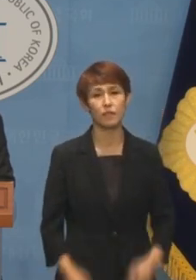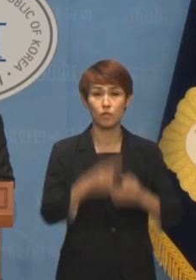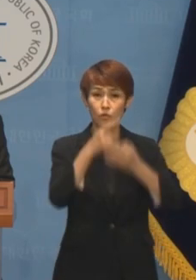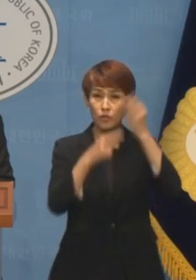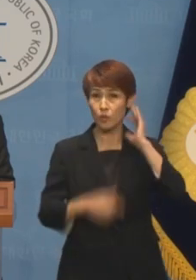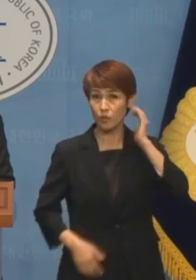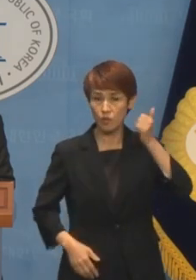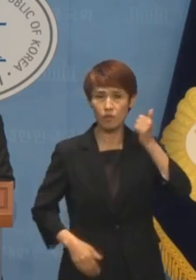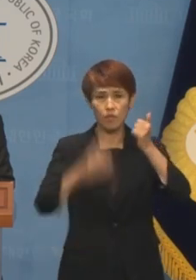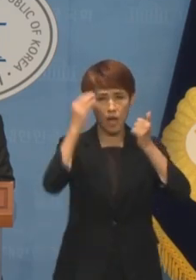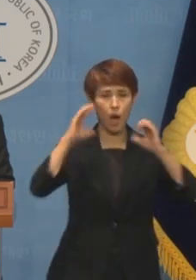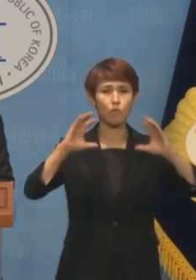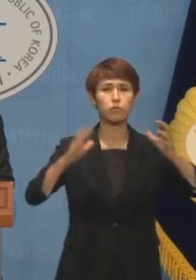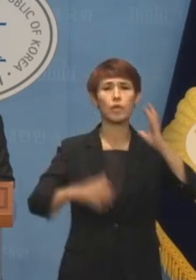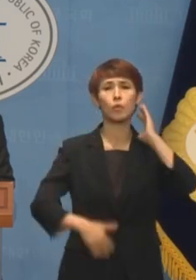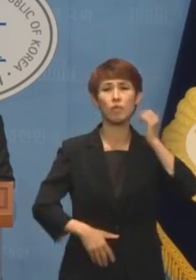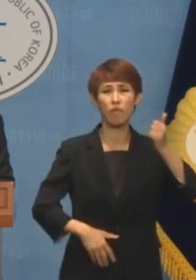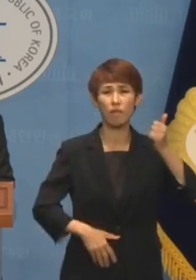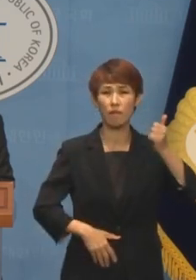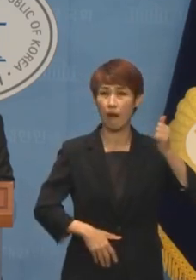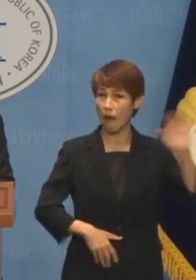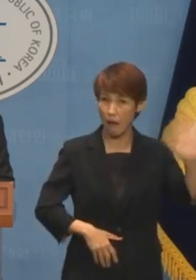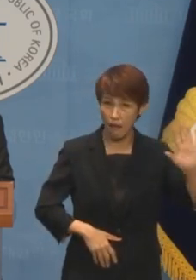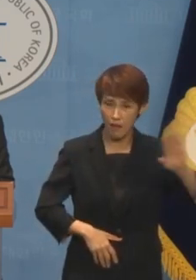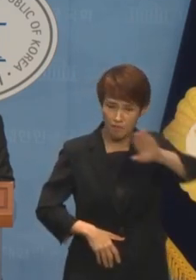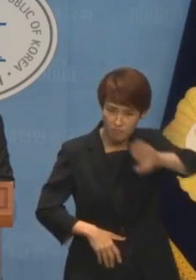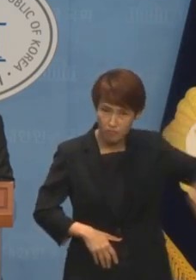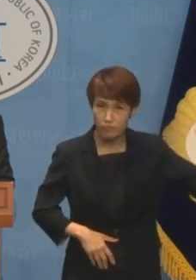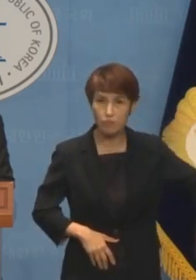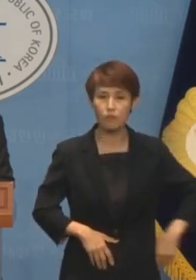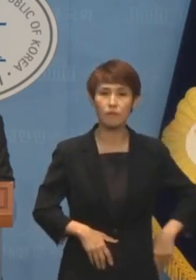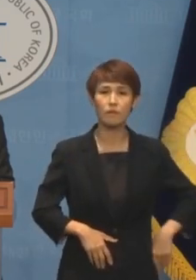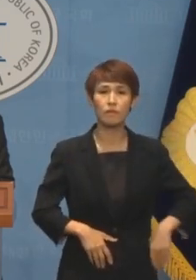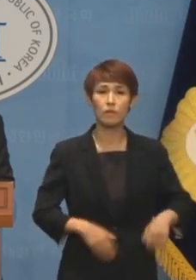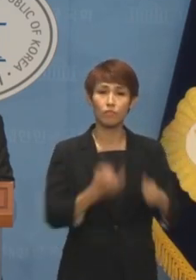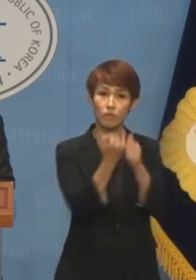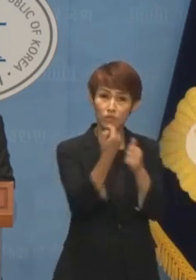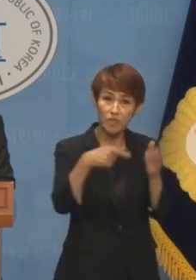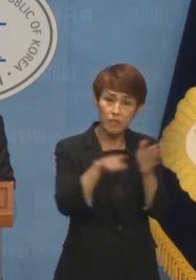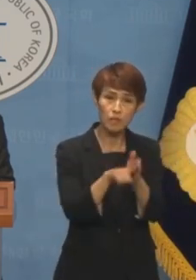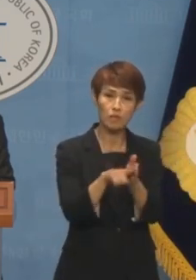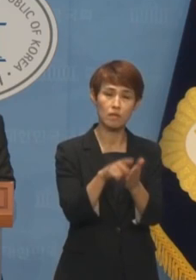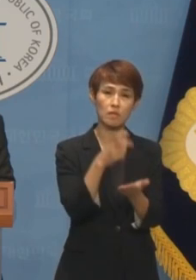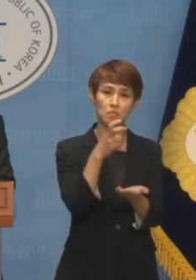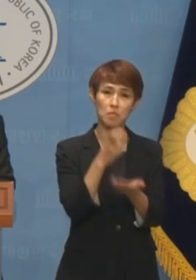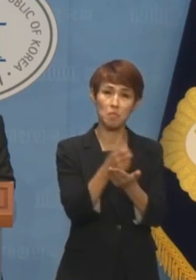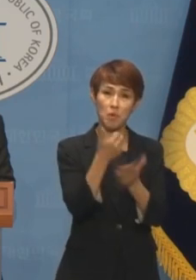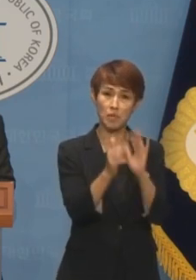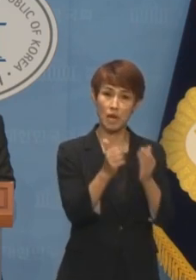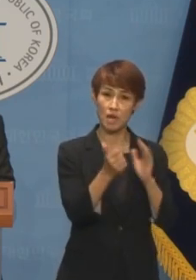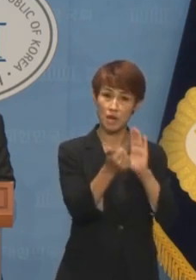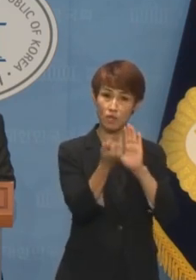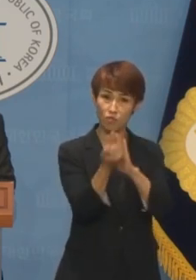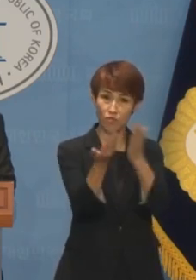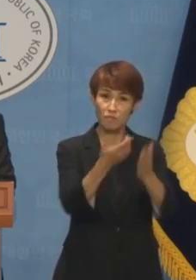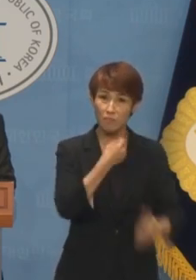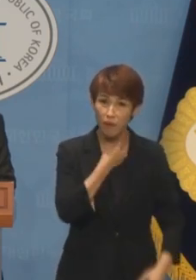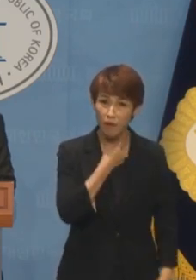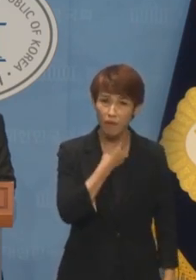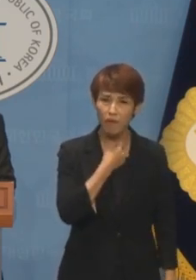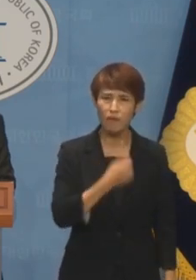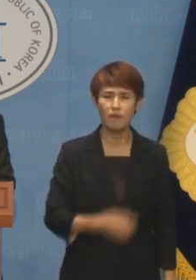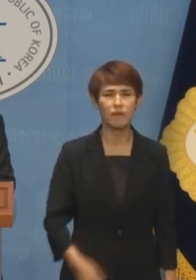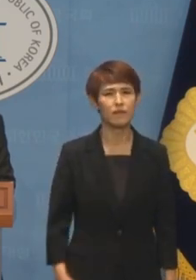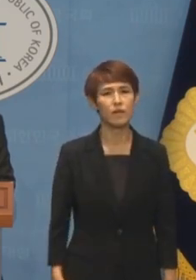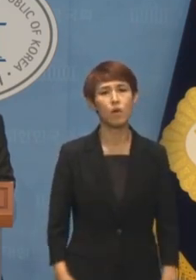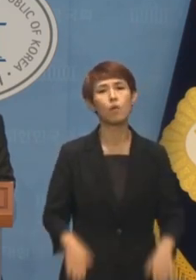대통령은 대한민국의 대통령 대신 김건희 여사의 대표 변호인이 되기로 결정했습니까? 김건희